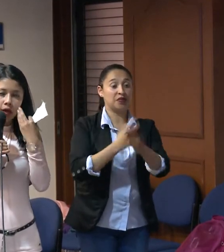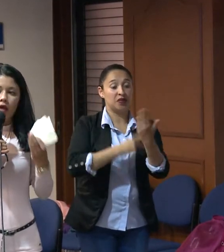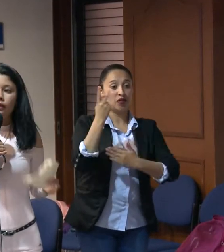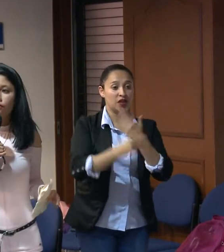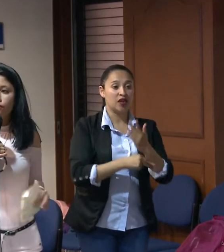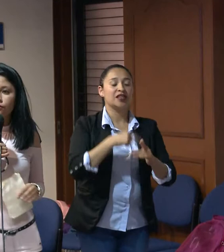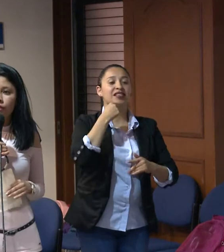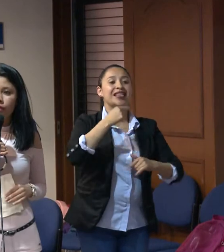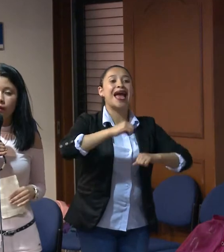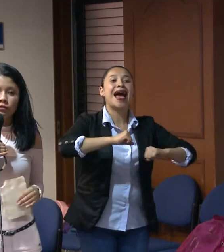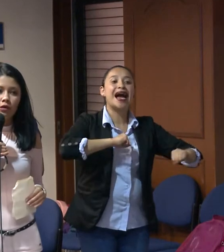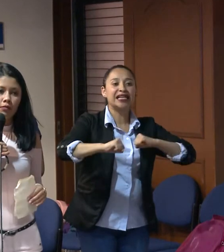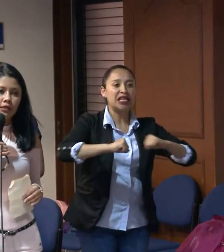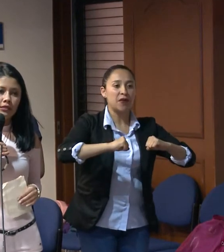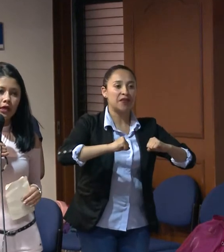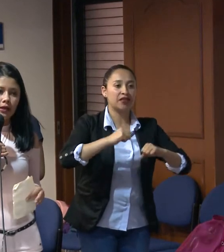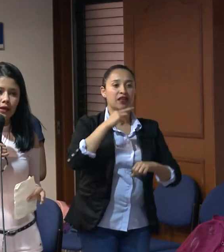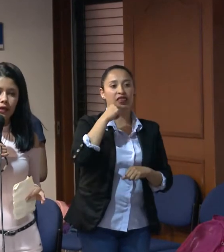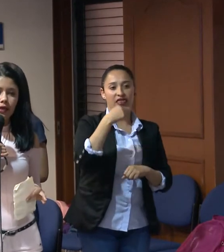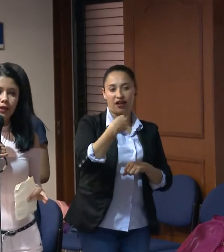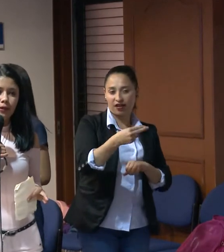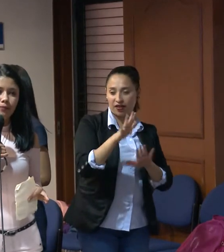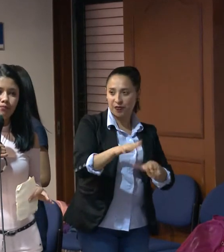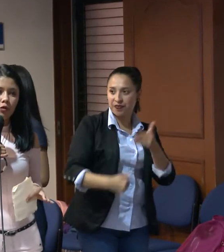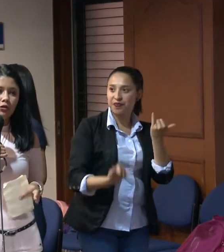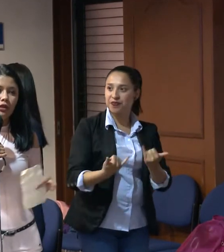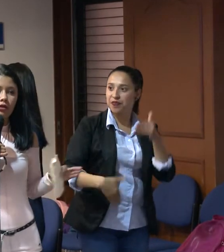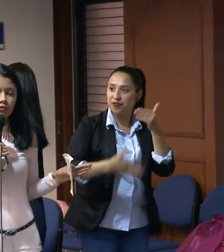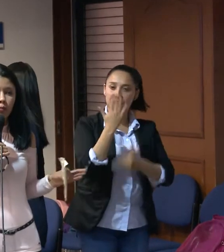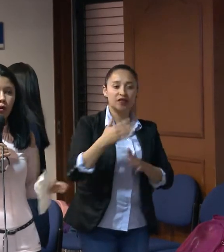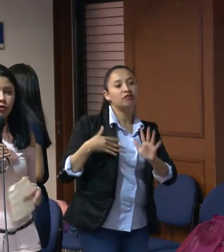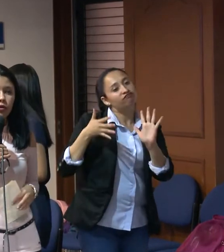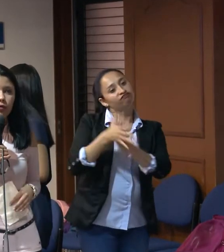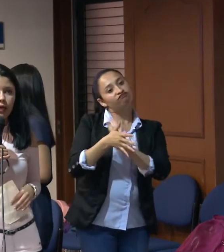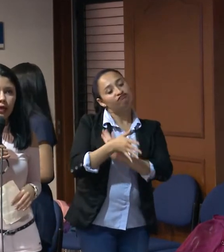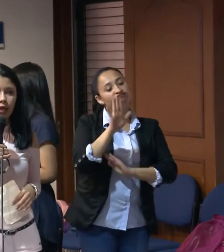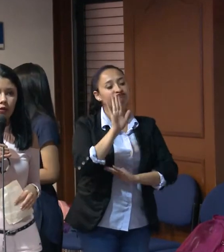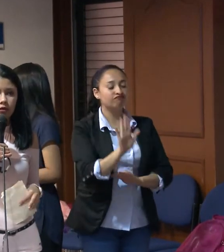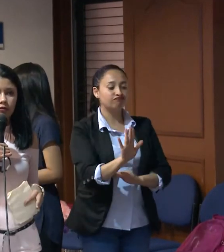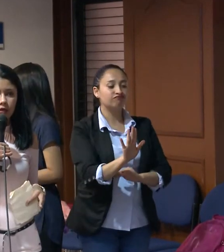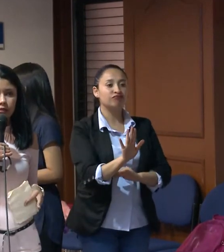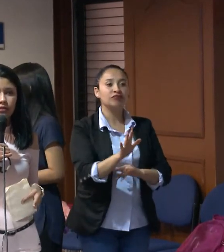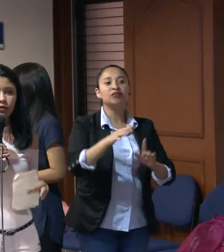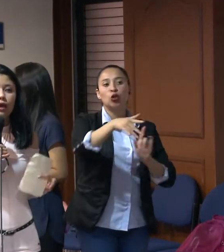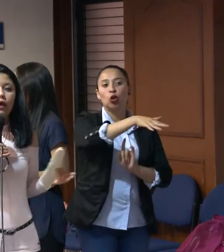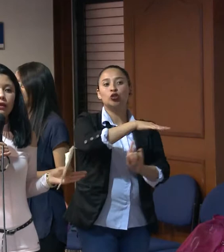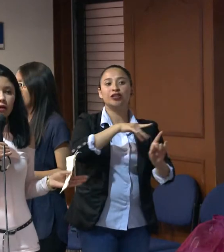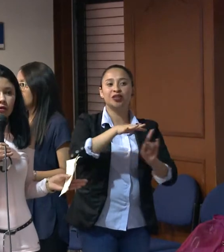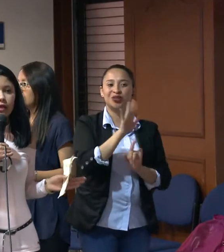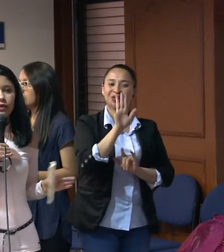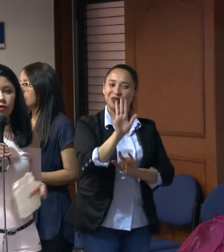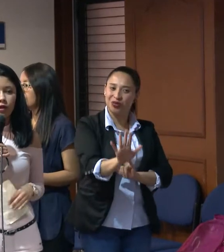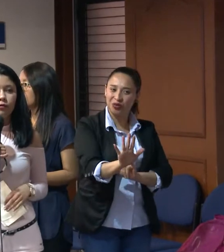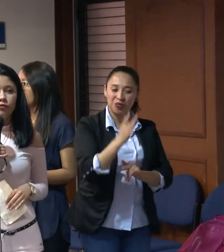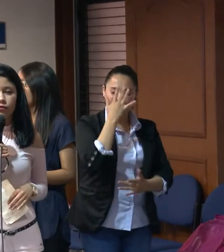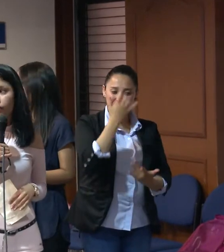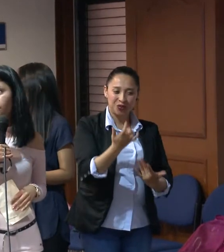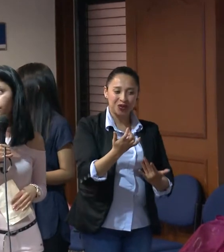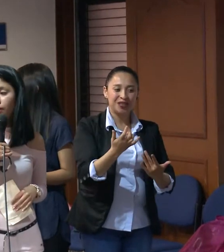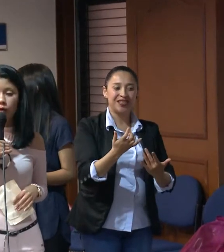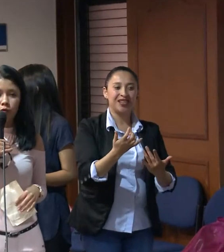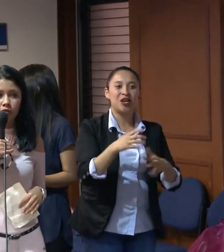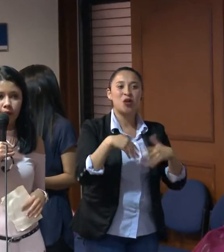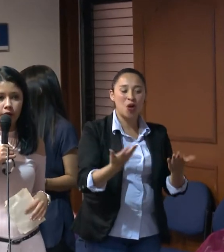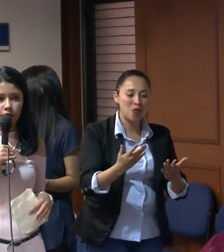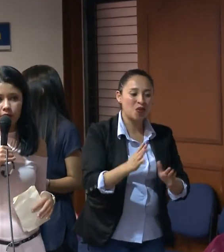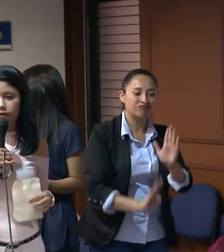Narrando. Entonces vamos a comenzar contándoles un poco sobre la contextualización de donde desarrollamos toda